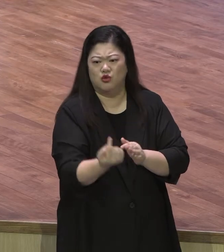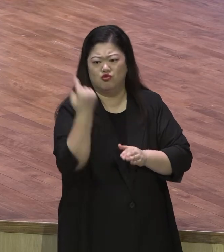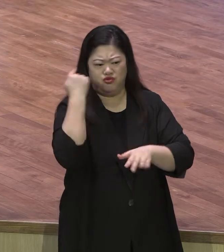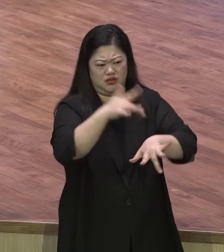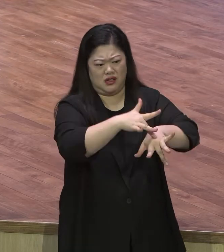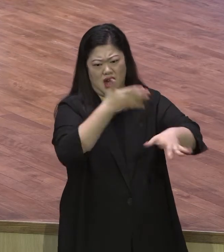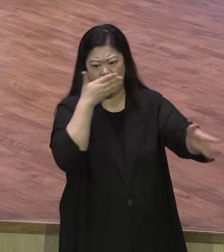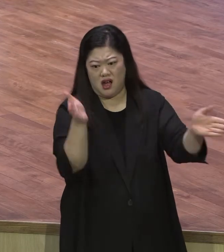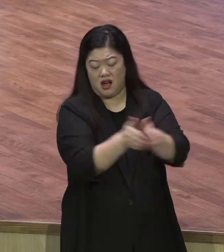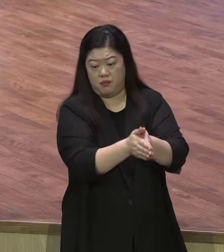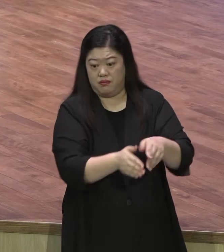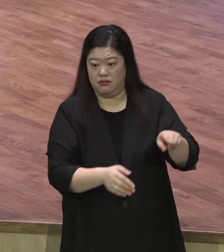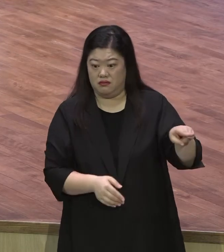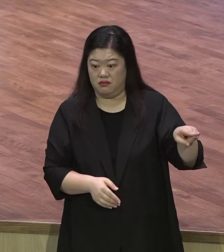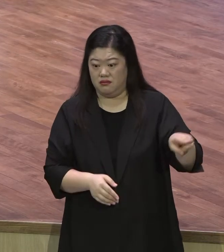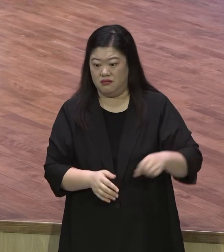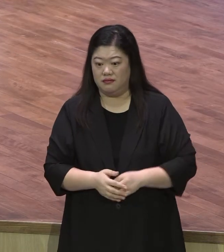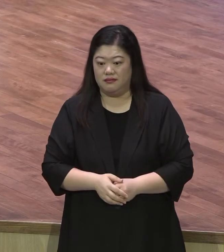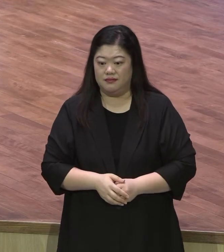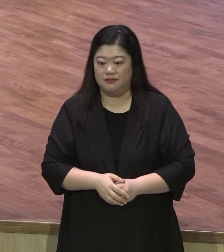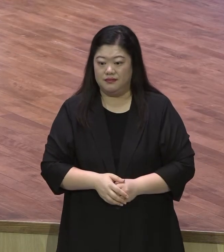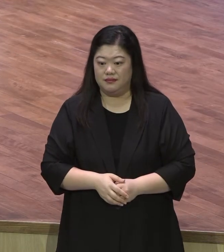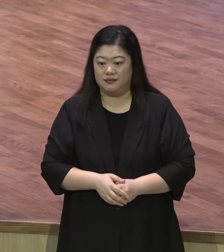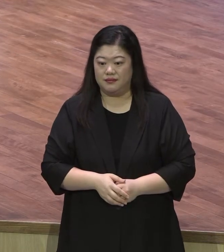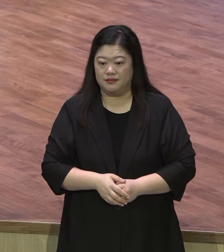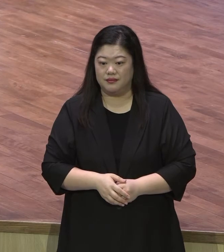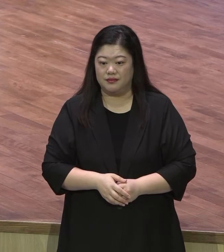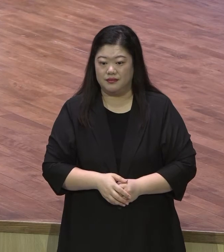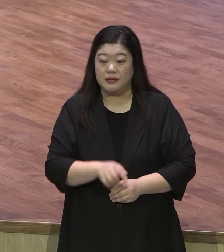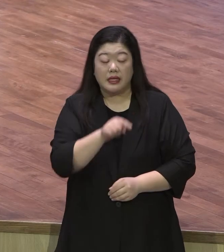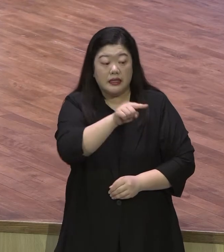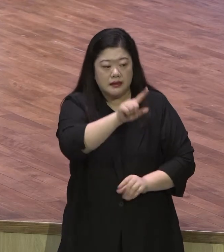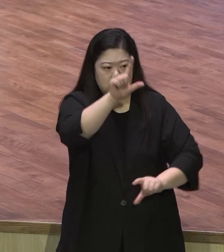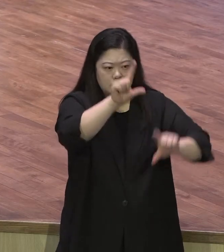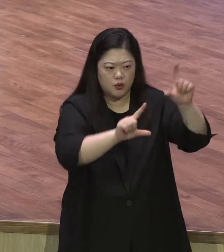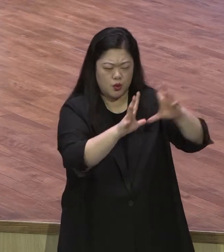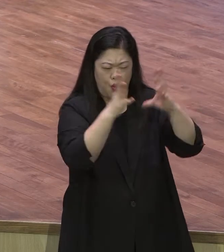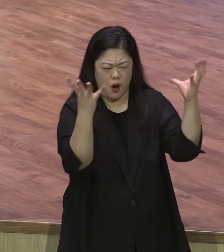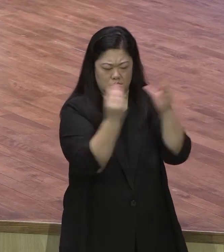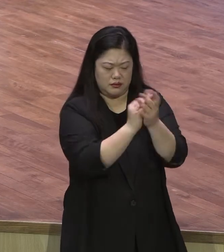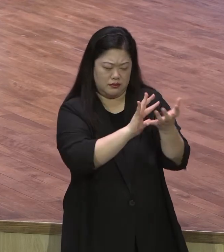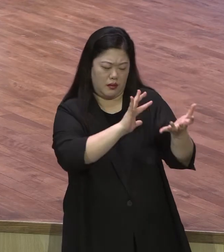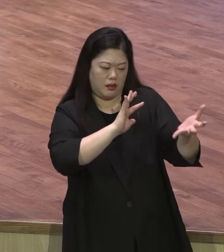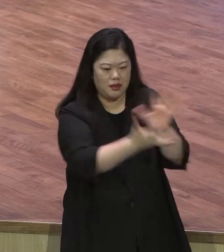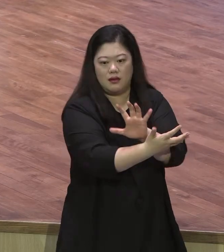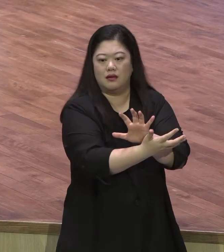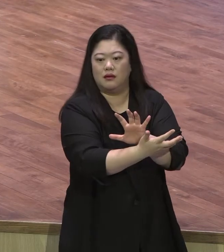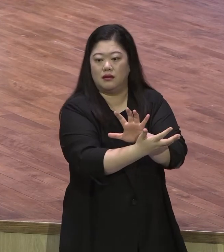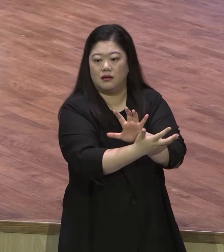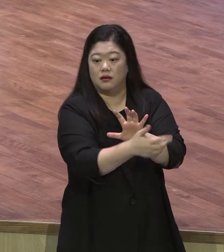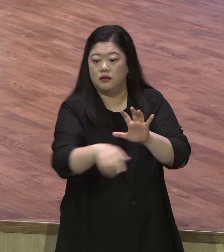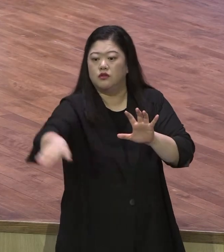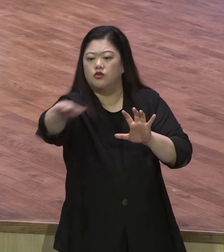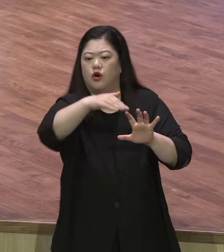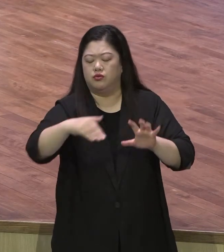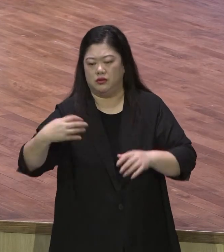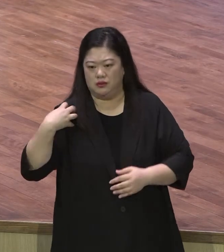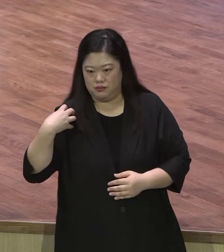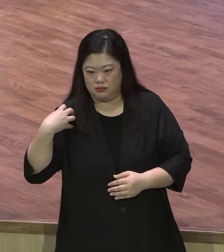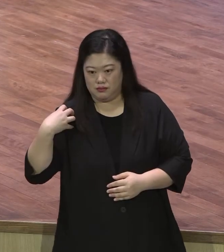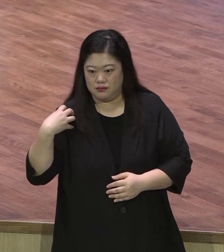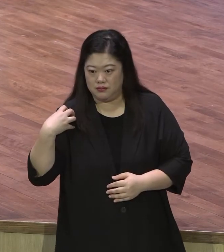이런 저주받은 인간의 털을 바꾸는 삶을 우리가 살아야 됩니다.